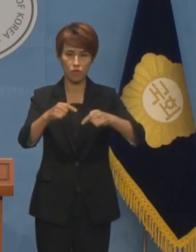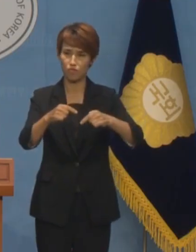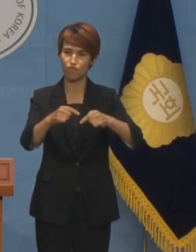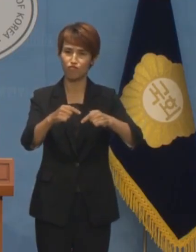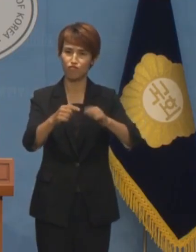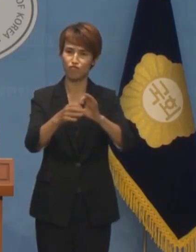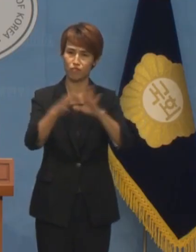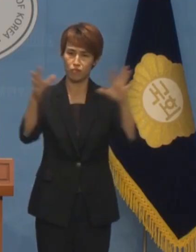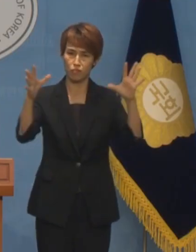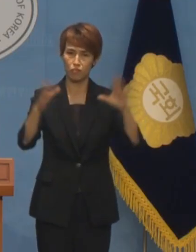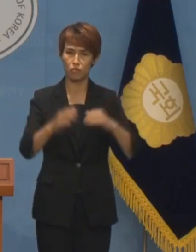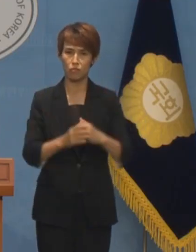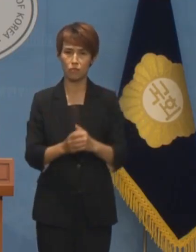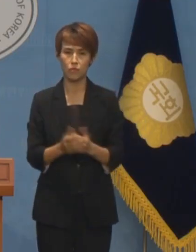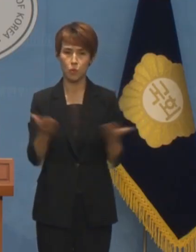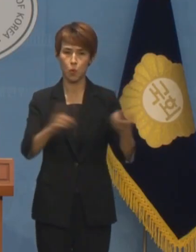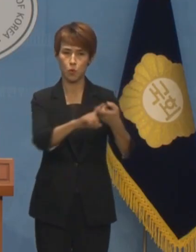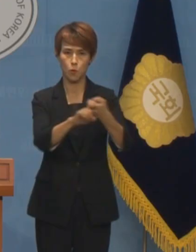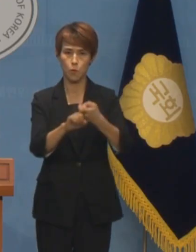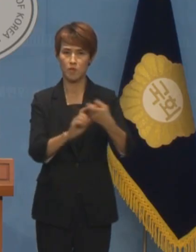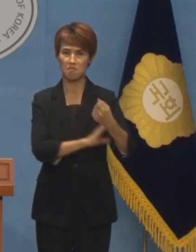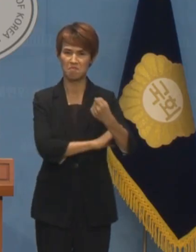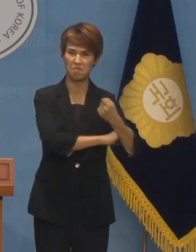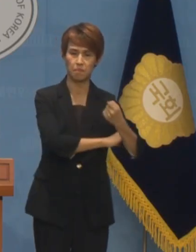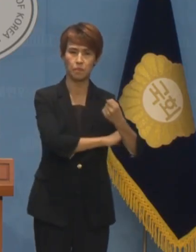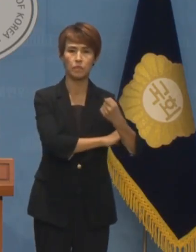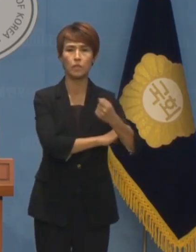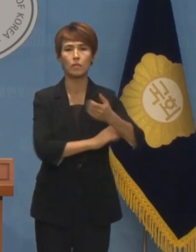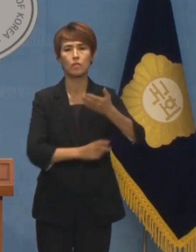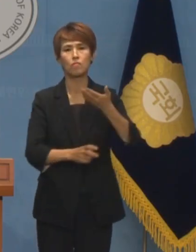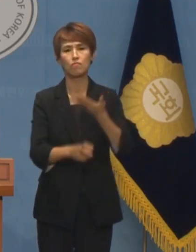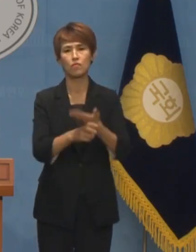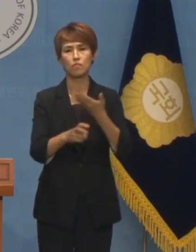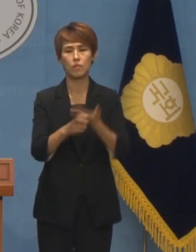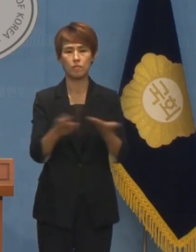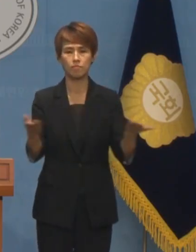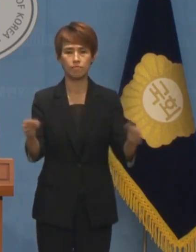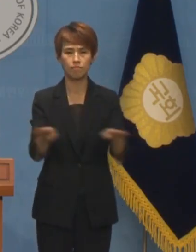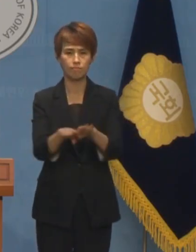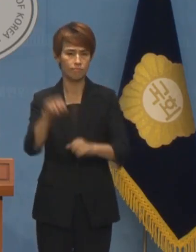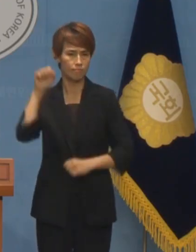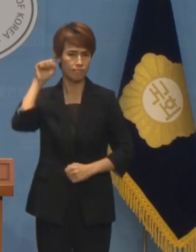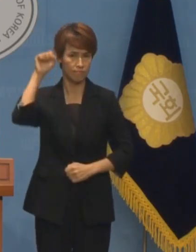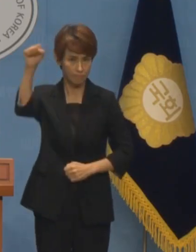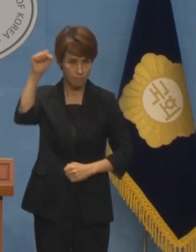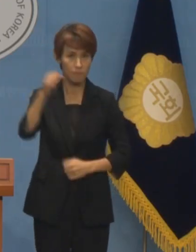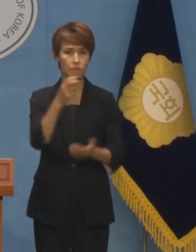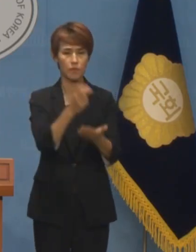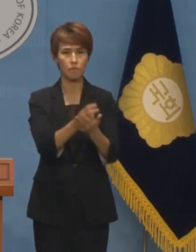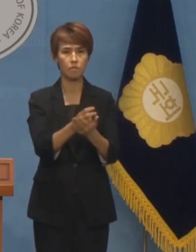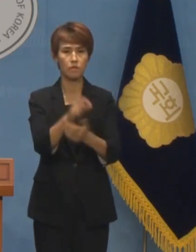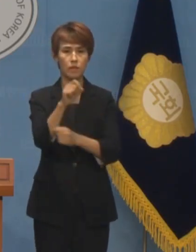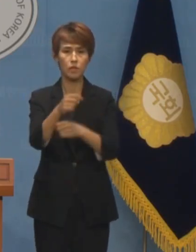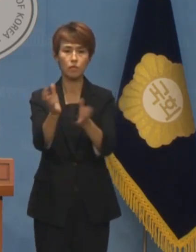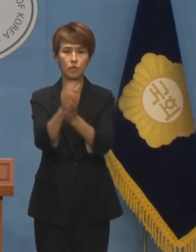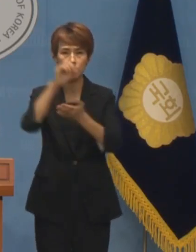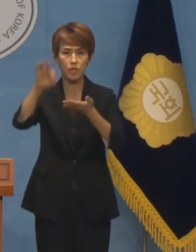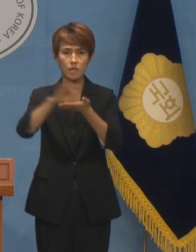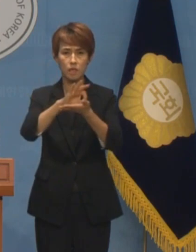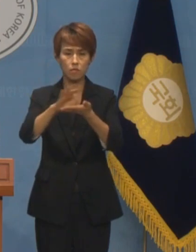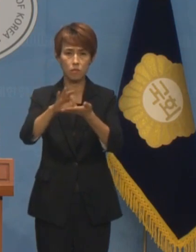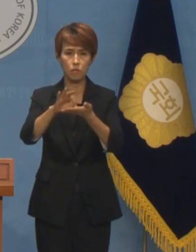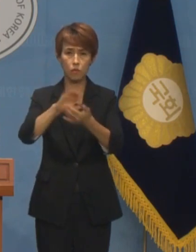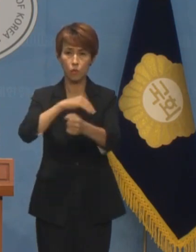귀족 노조의 권력만 키우는 불법 파업 조장법과 행정부의 예산 편성권을